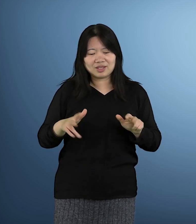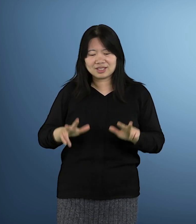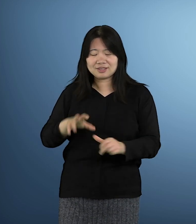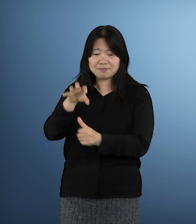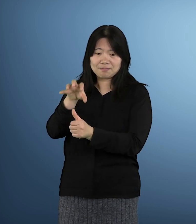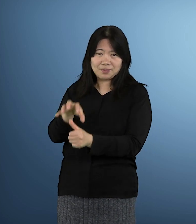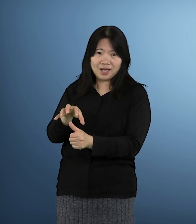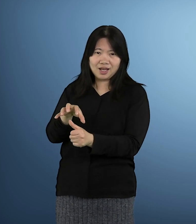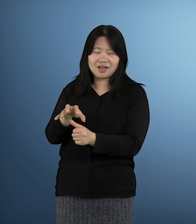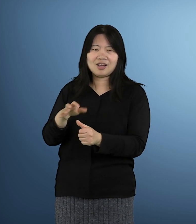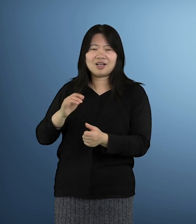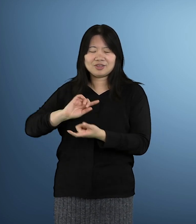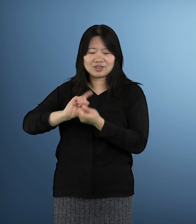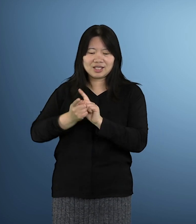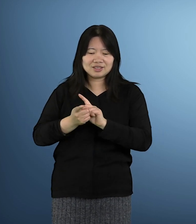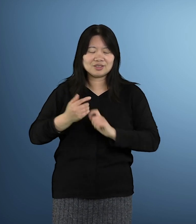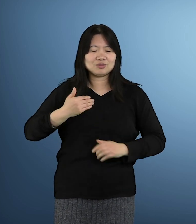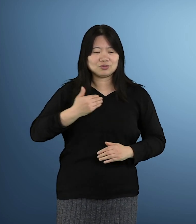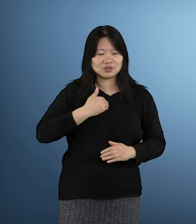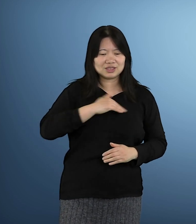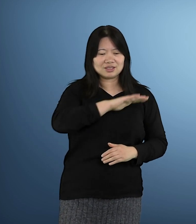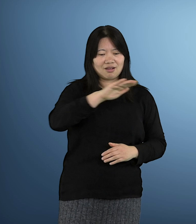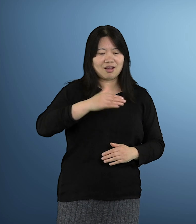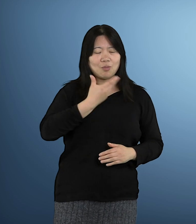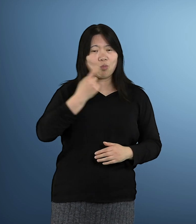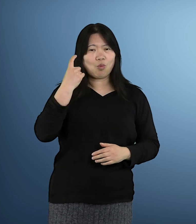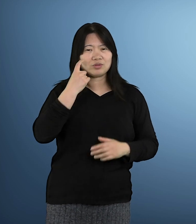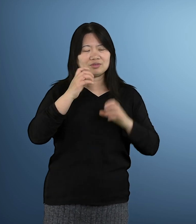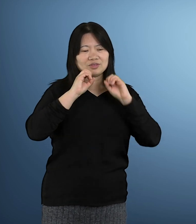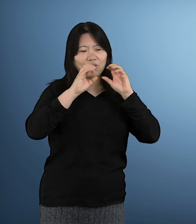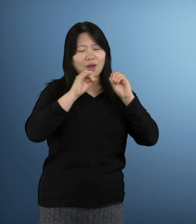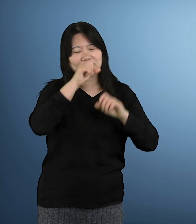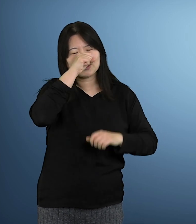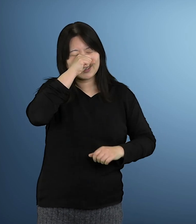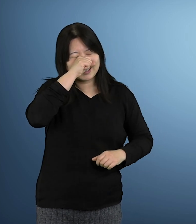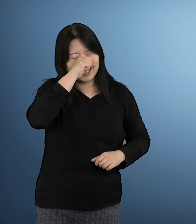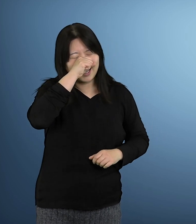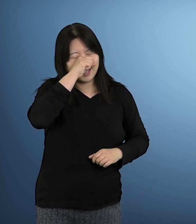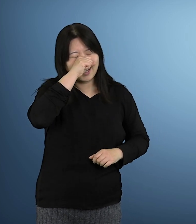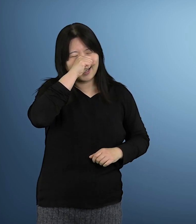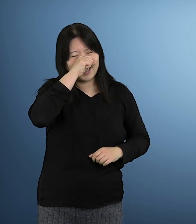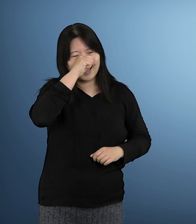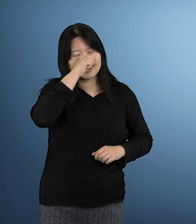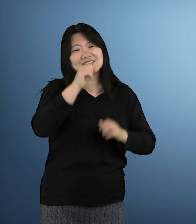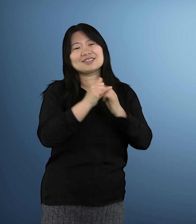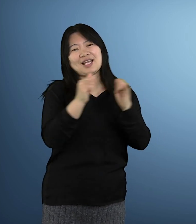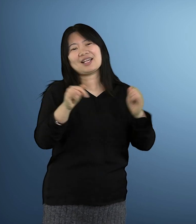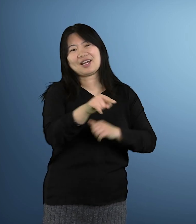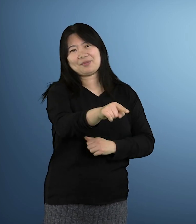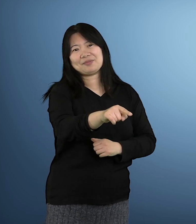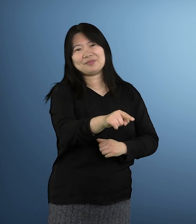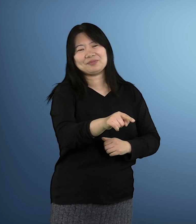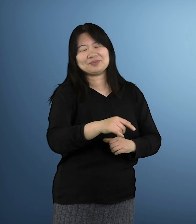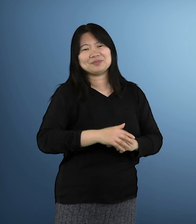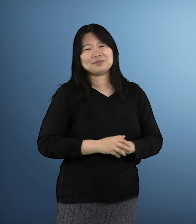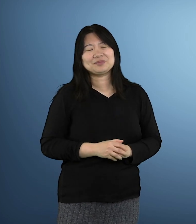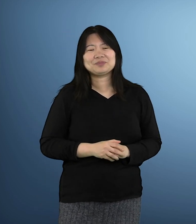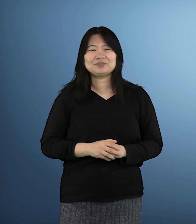있으니 우리가 대신이라도 나가서 복음을 전하자, 이렇게 된 거예요. 그걸 다